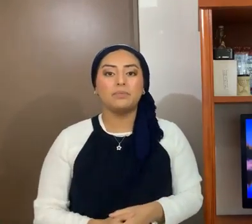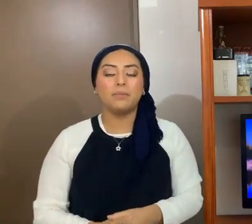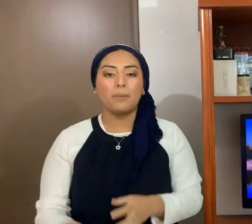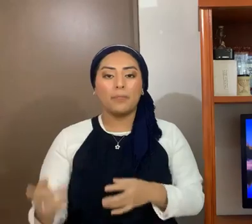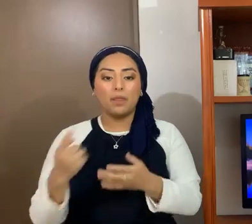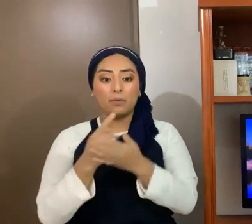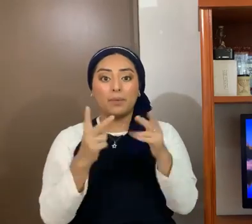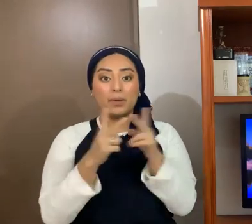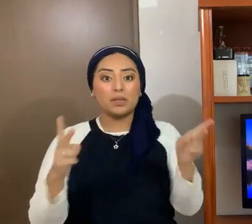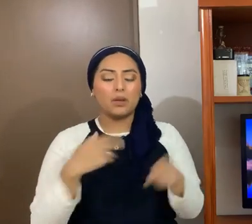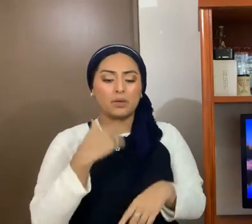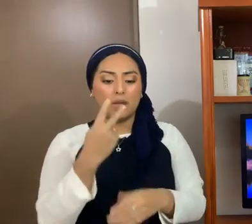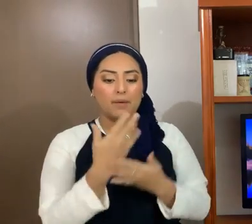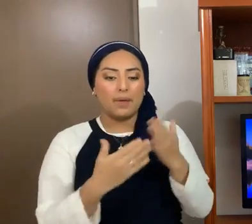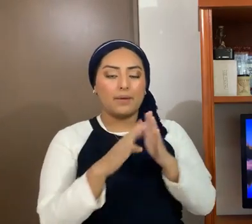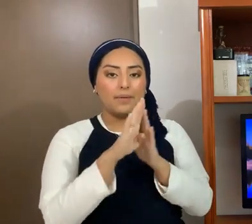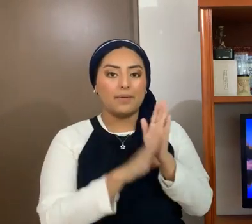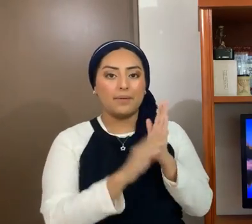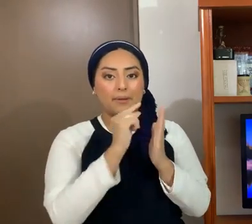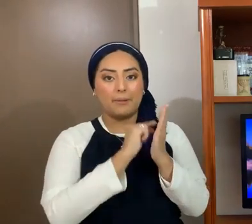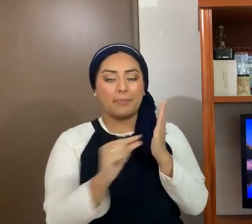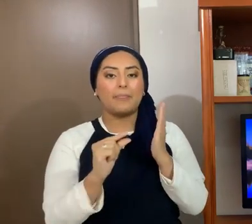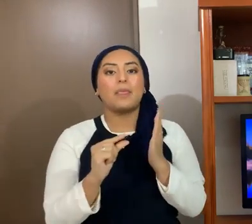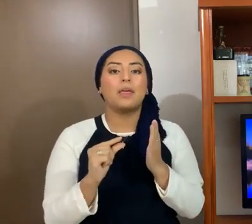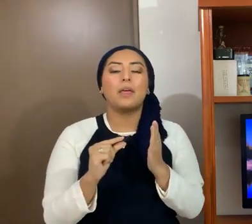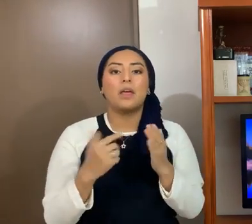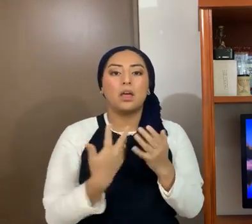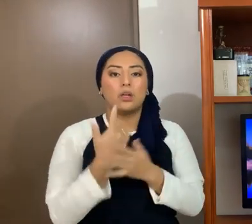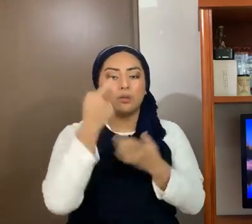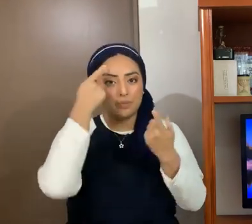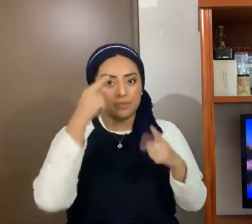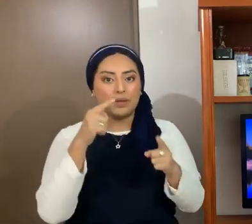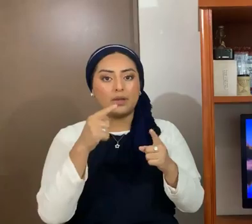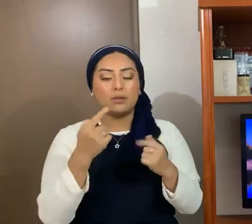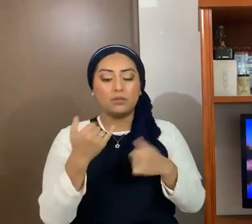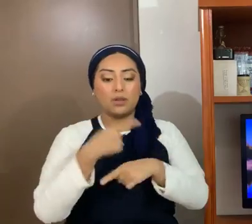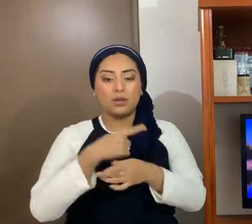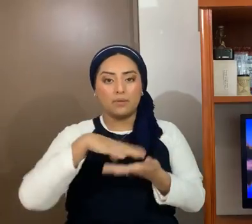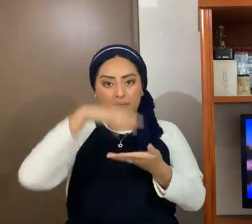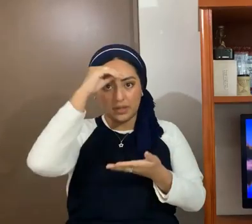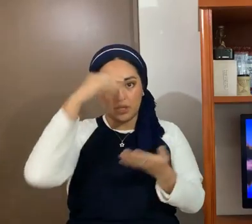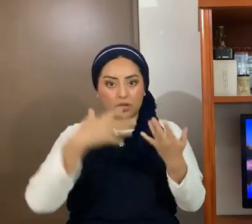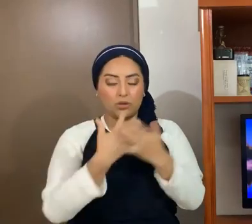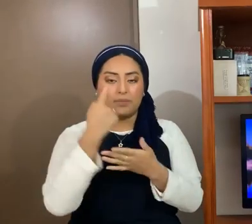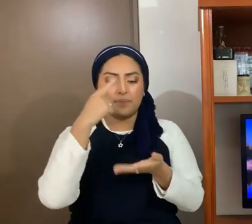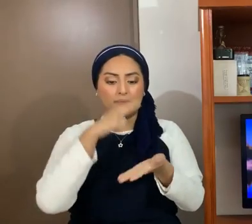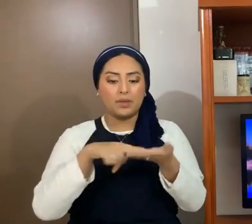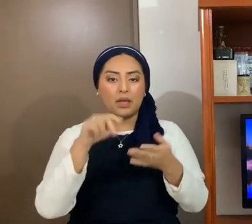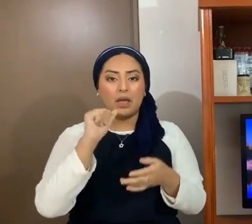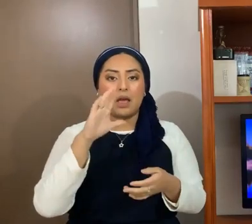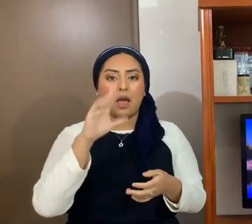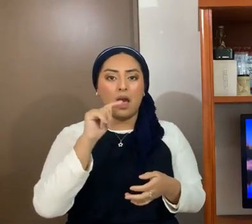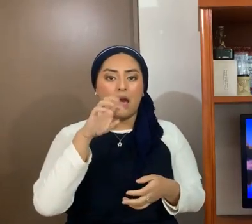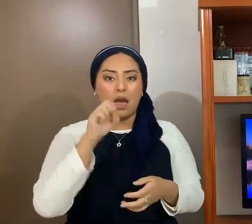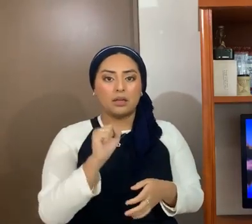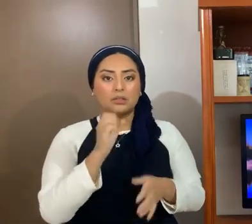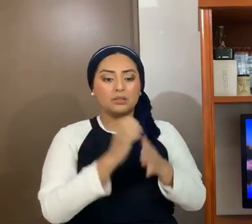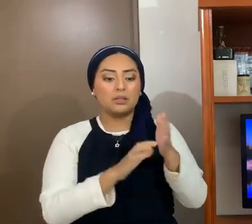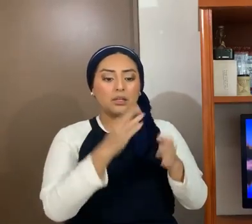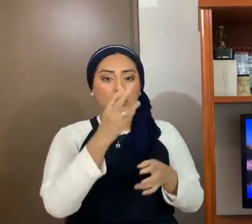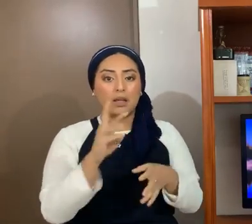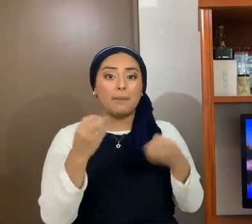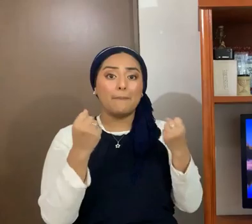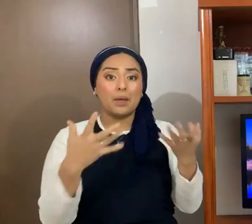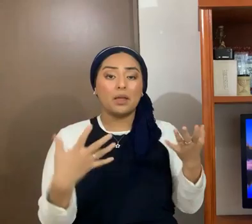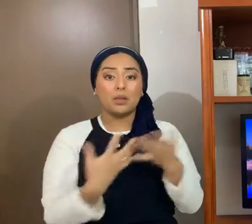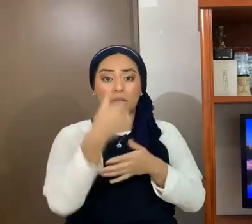la Parashá Ki Tisa vimos algunas citas del Brit Hadashah, del nuevo pacto. Vamos a ver otras hoy. Vamos a Hechos 16. Porque